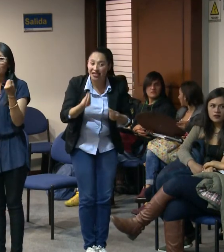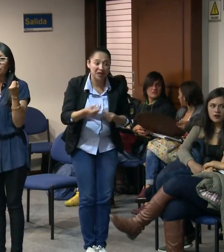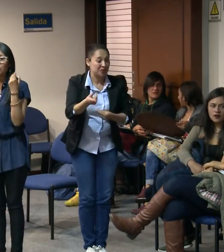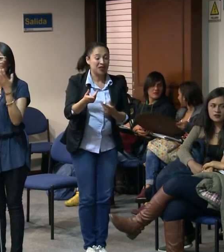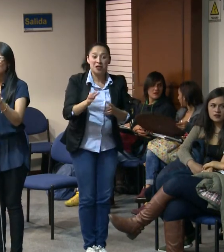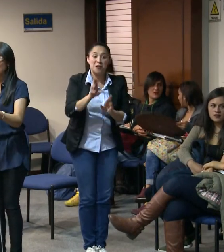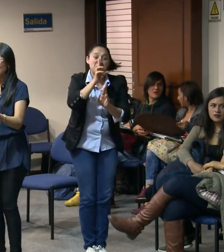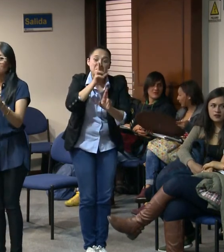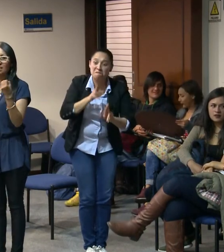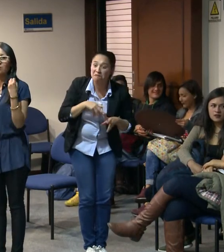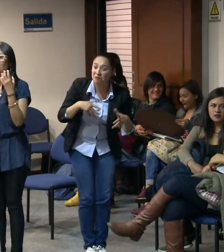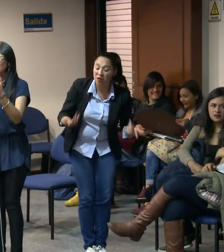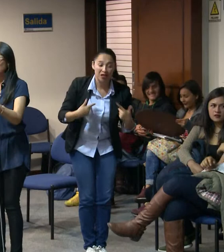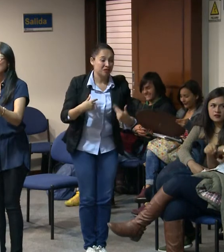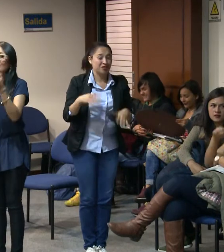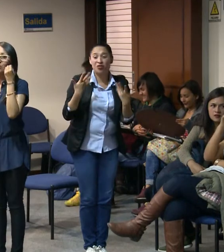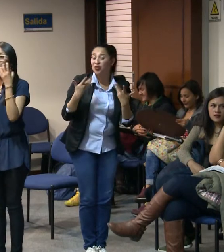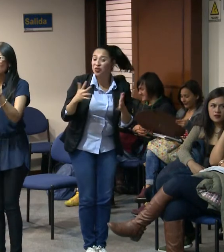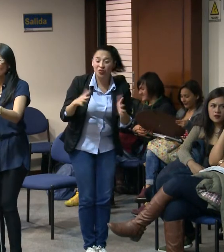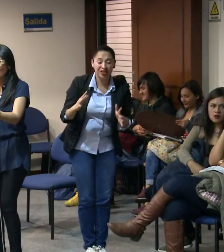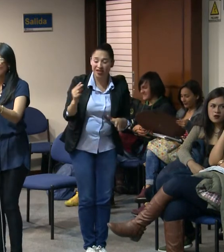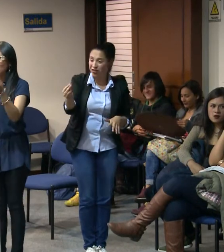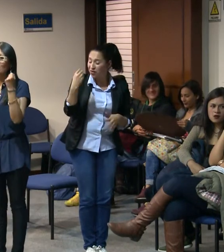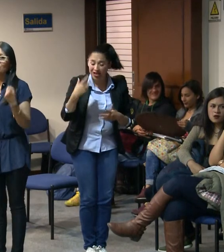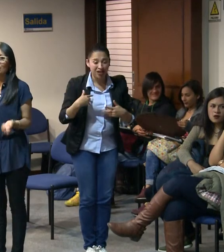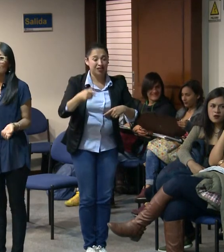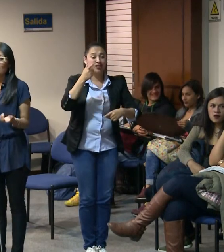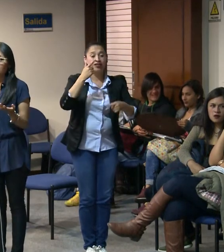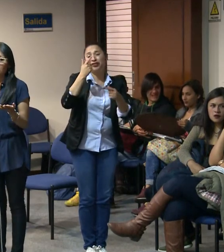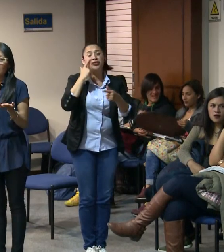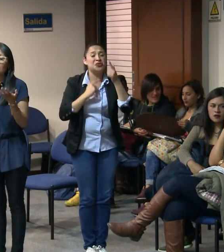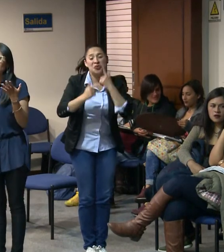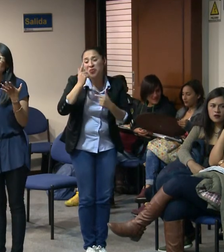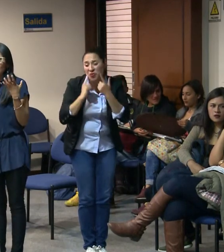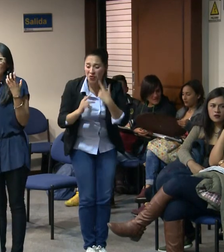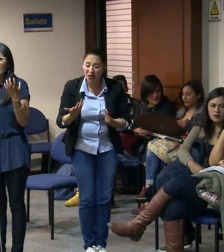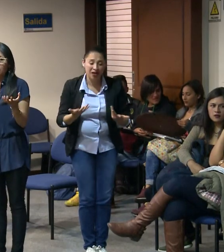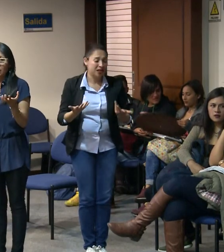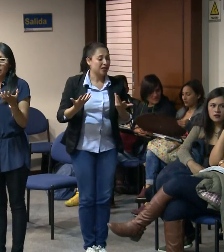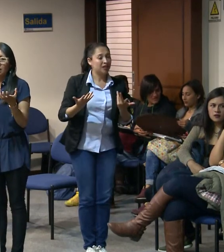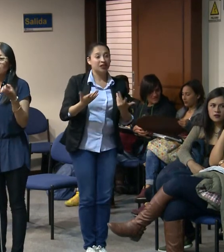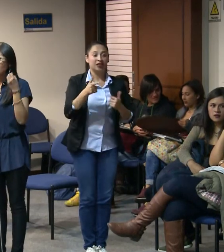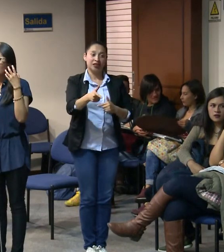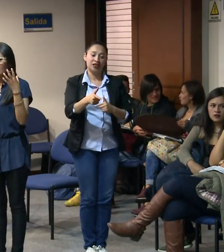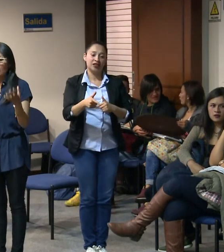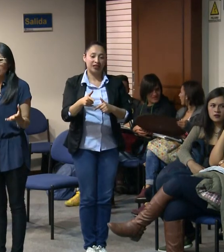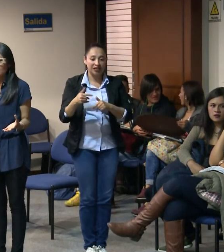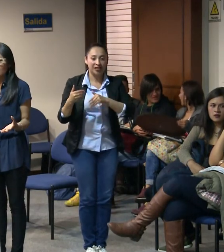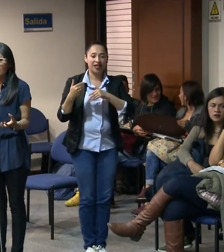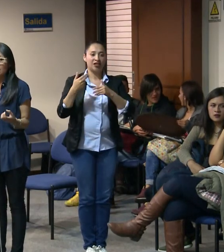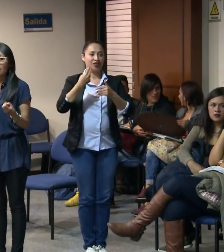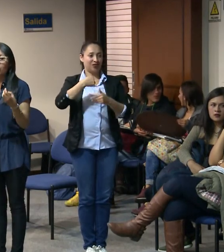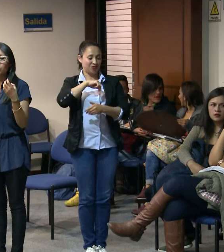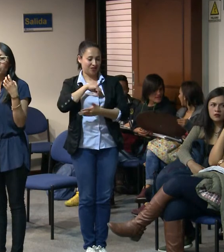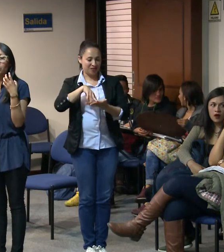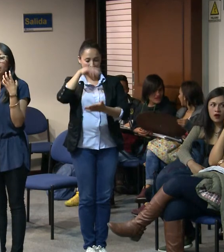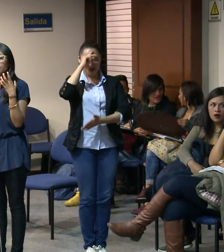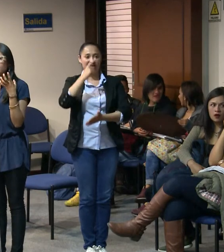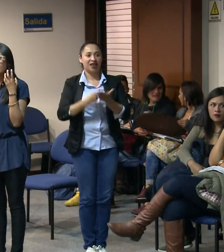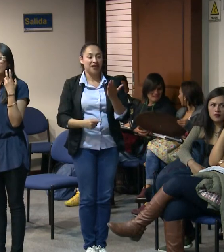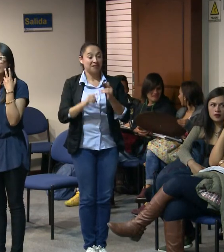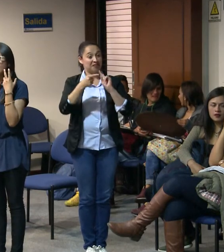no reacciona, pero no nos quiere mirar, pero nos llora cada vez que nos acercamos a él. El aprender eso, el tener la paciencia,